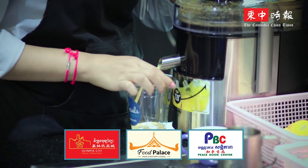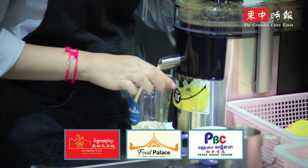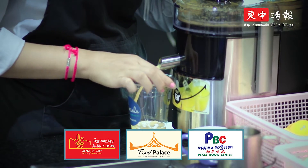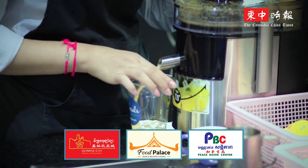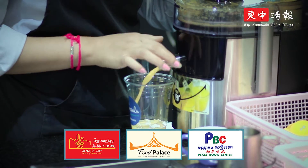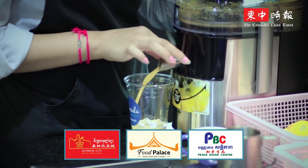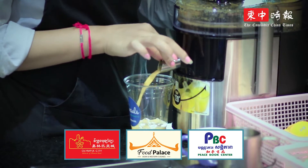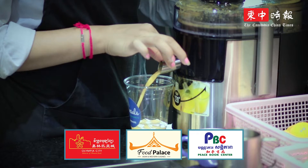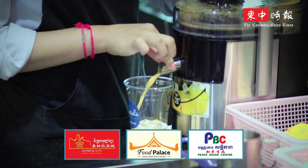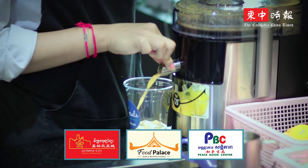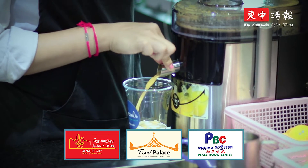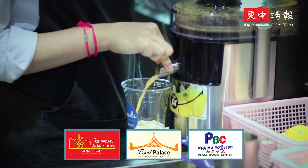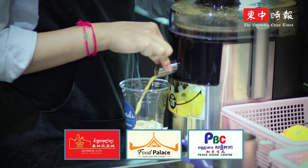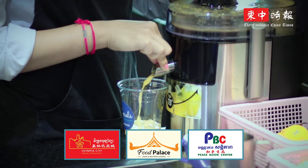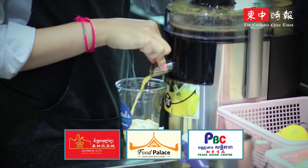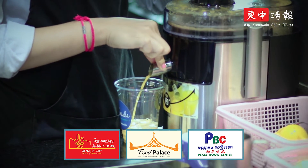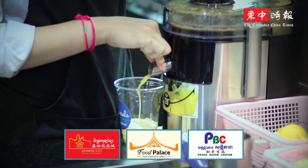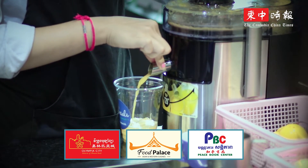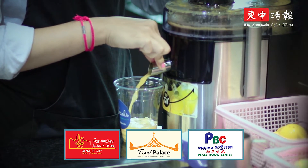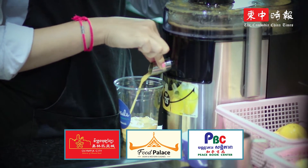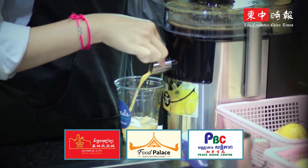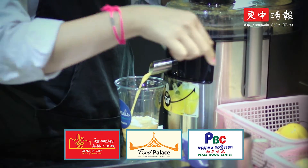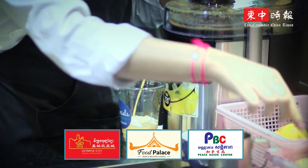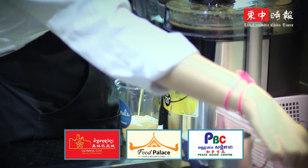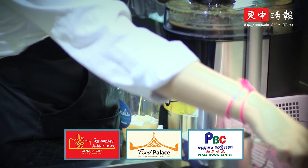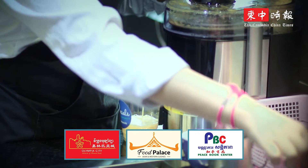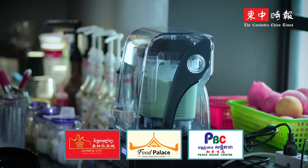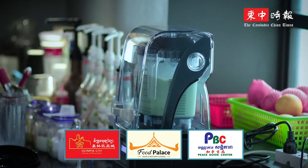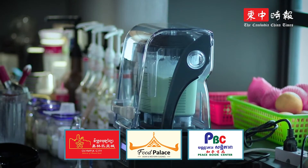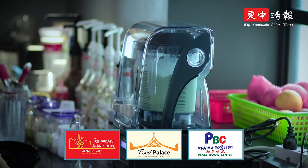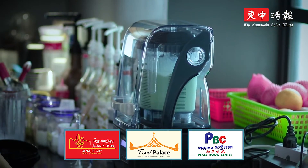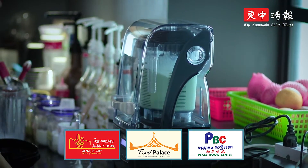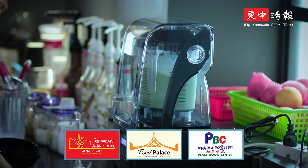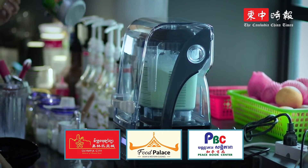是残疾人工作机会，让他们能有工作月薪养活自己。